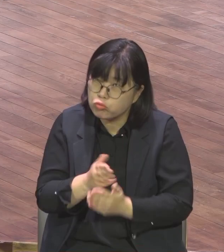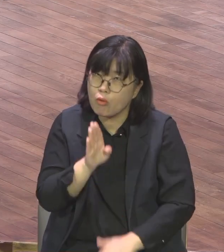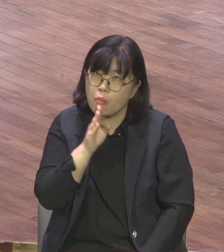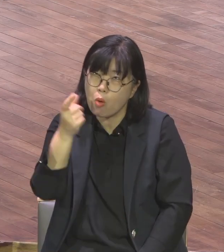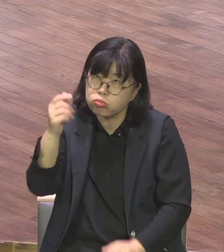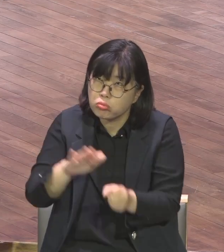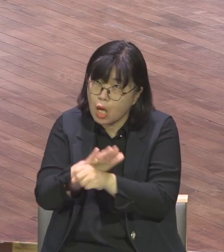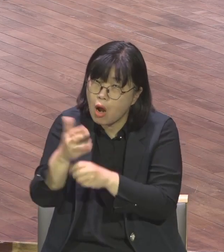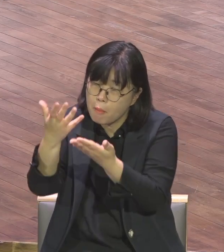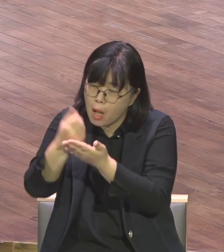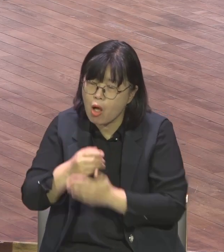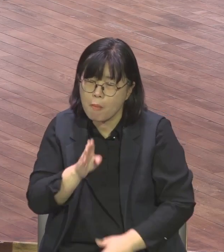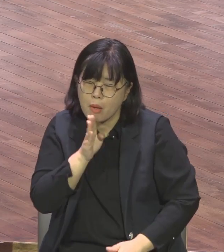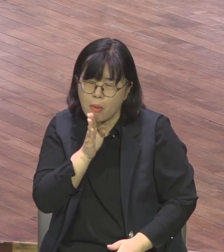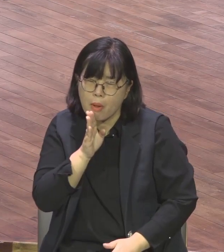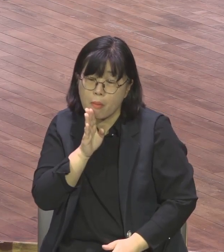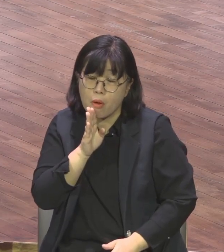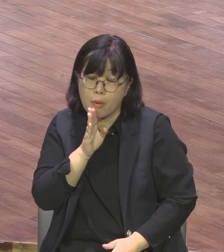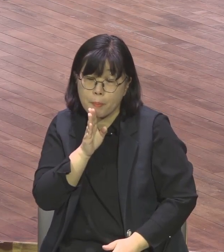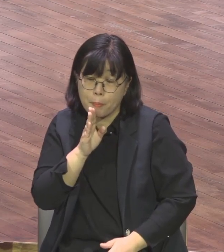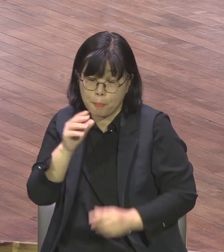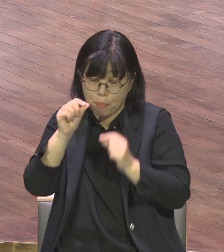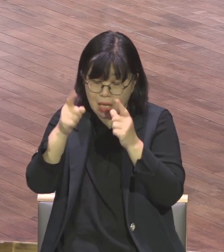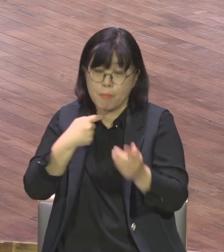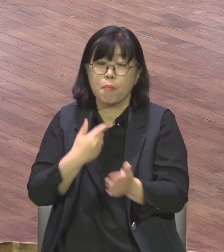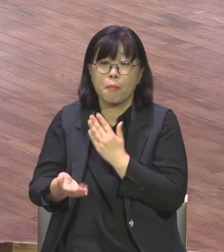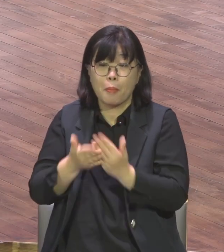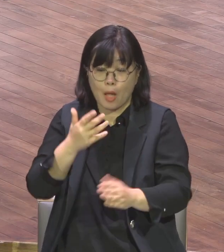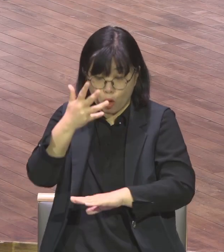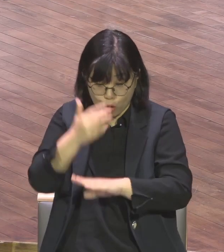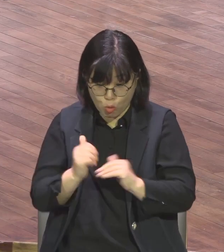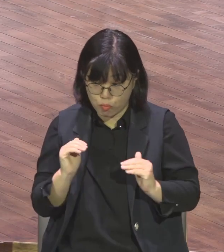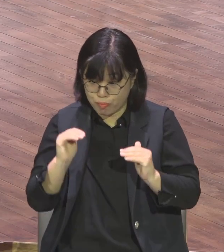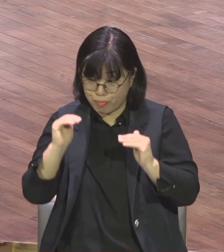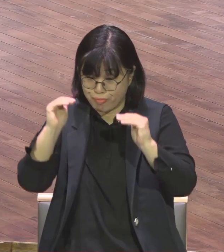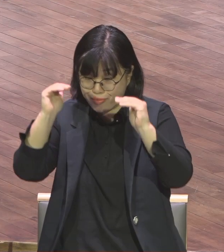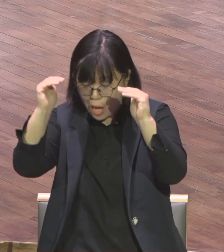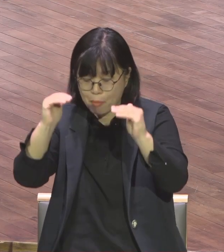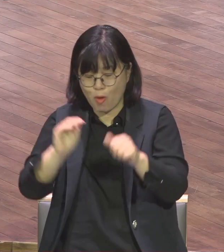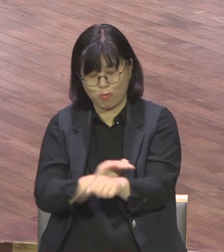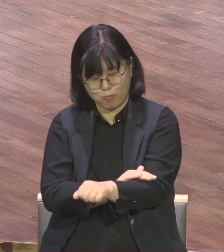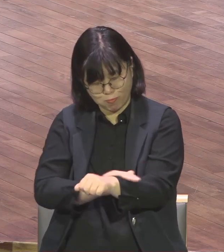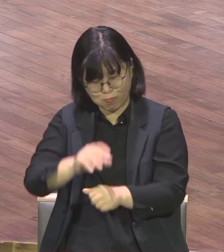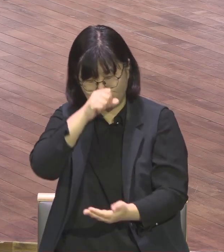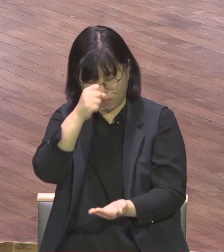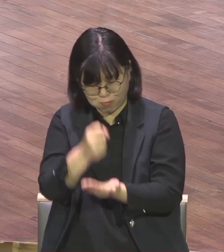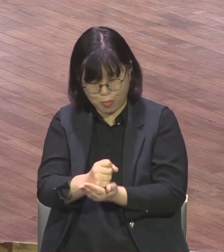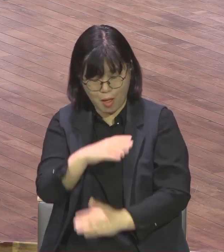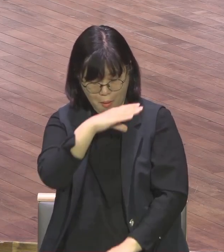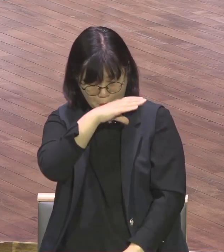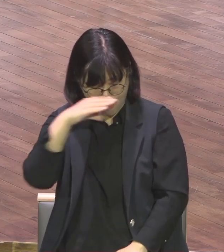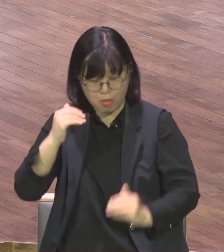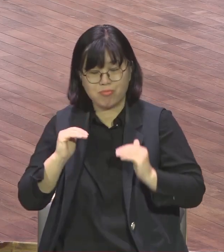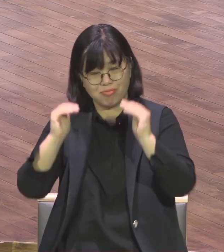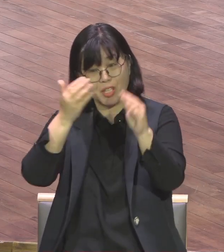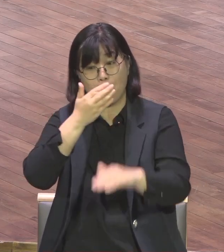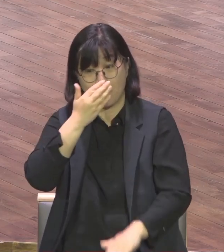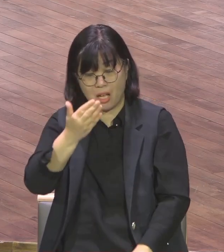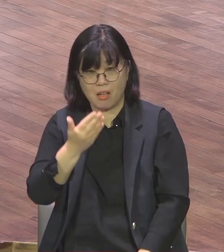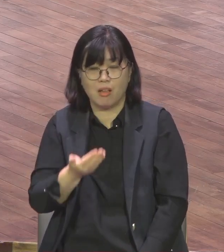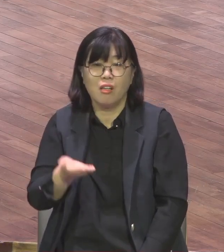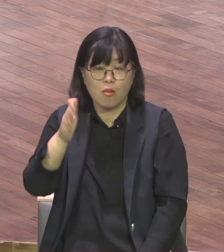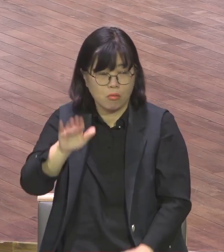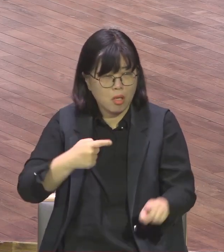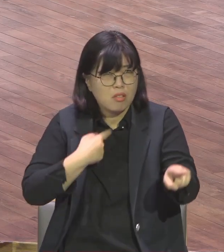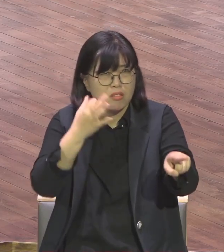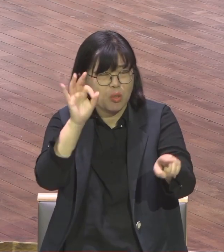안 하고 그냥 어른이 돼 갖고 교회를 다니다 치유가 안 돼요. 지금까지 열등의식, 이 비교의식. 그러니까